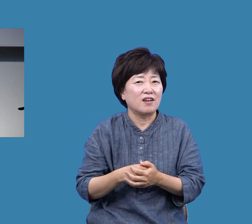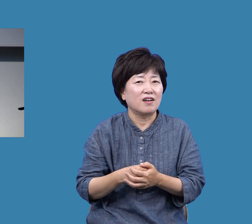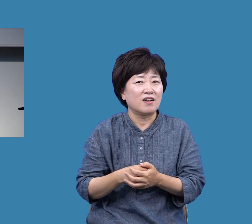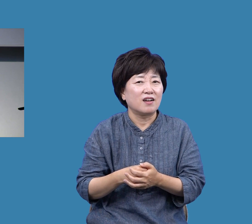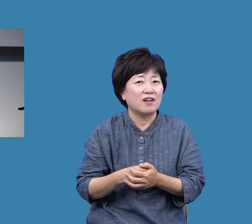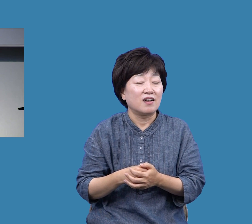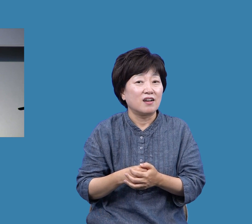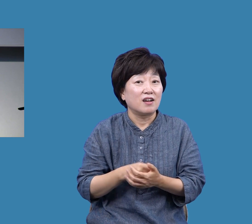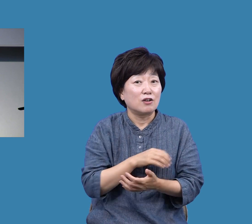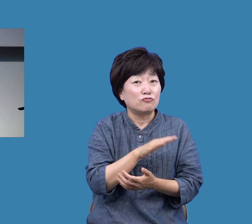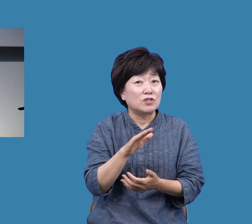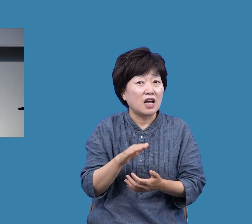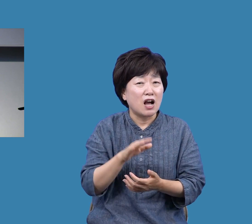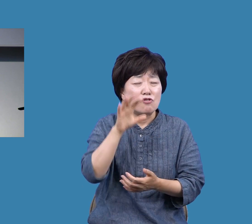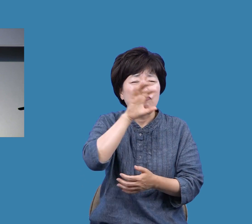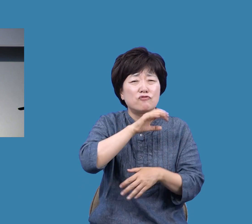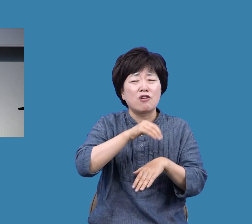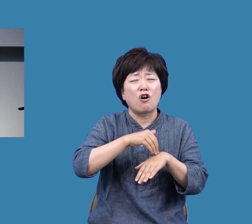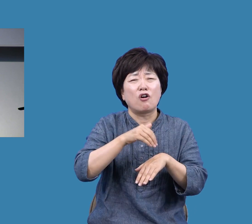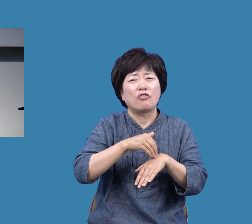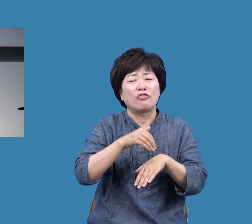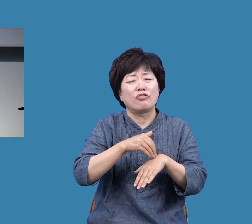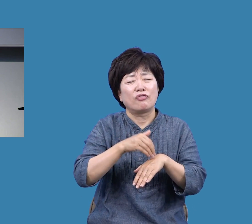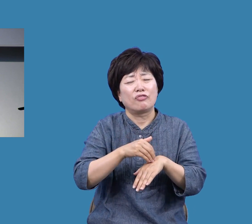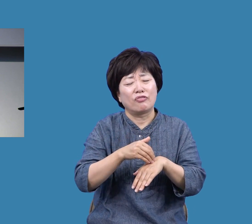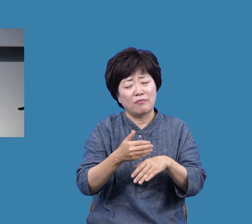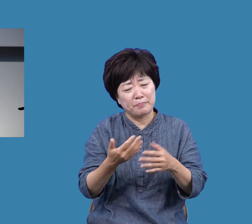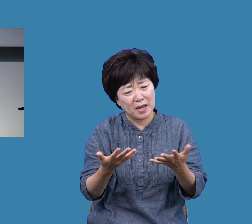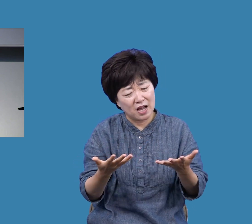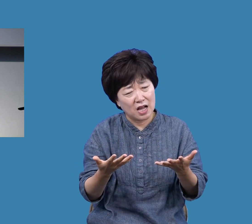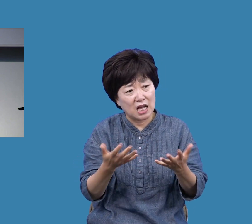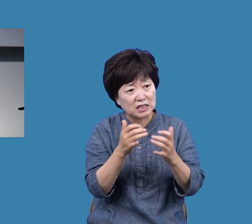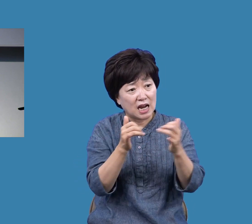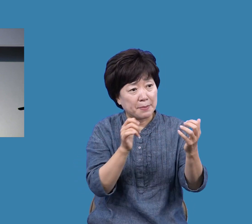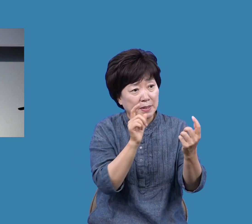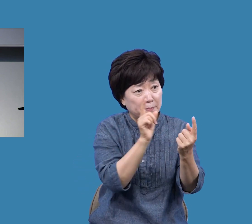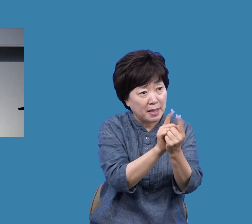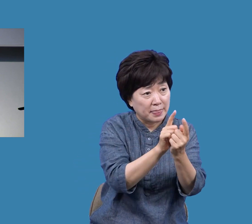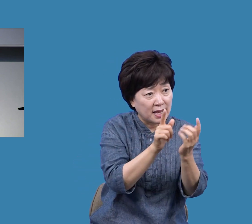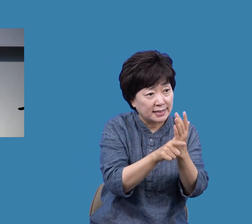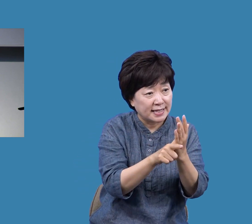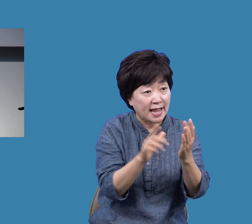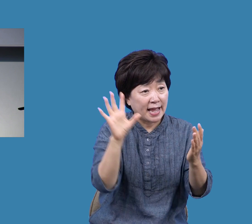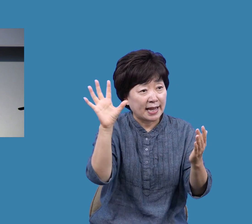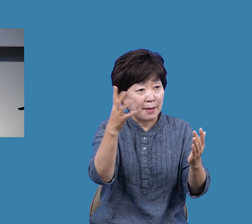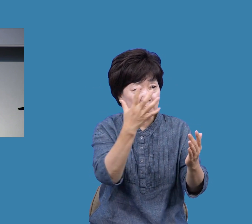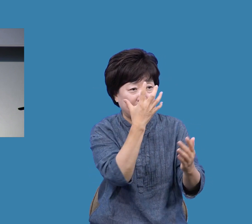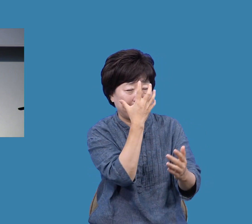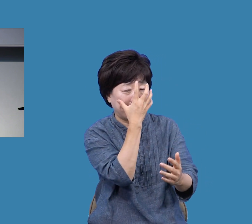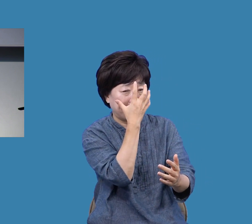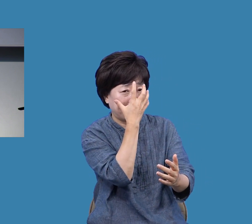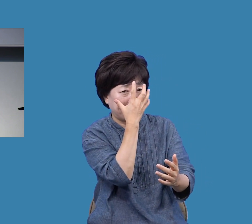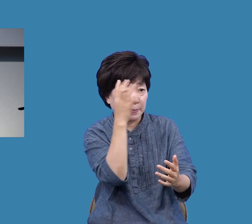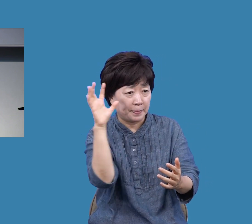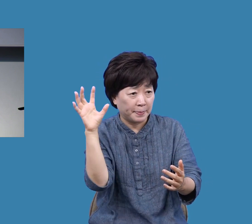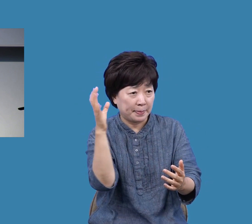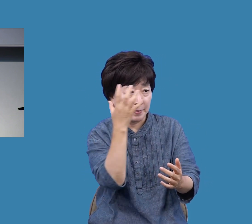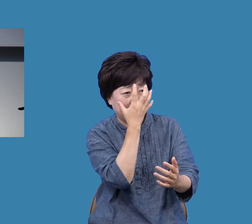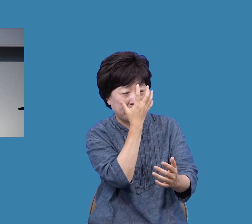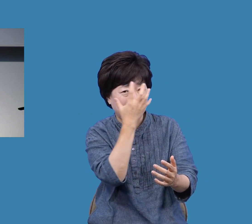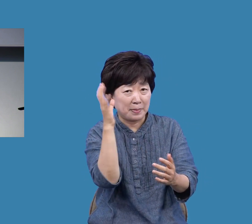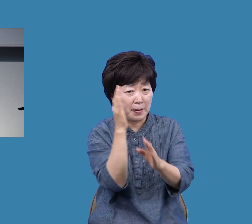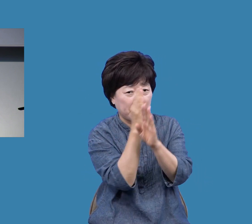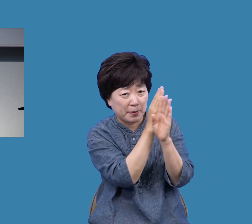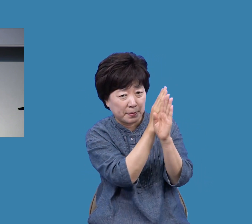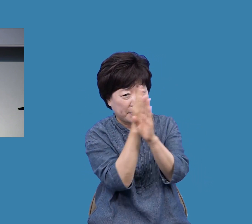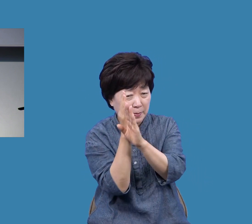근데 우리가 이거를 너무 훈련이 안 돼 있어서 사람을 만날 때 항상 가면을 쓰고 항상 사람을 만날 때